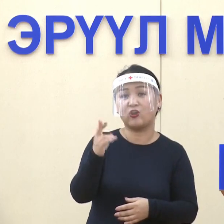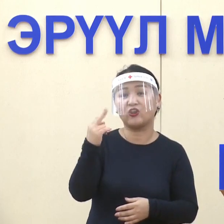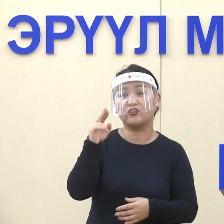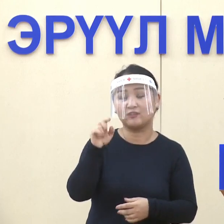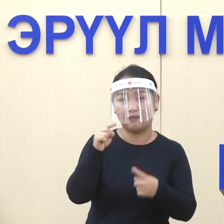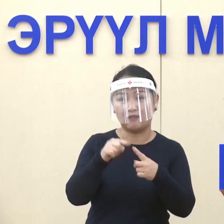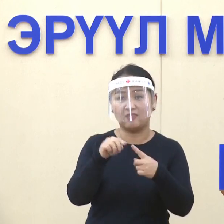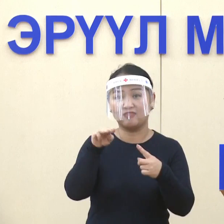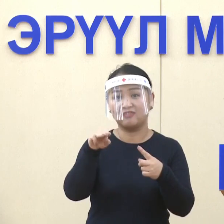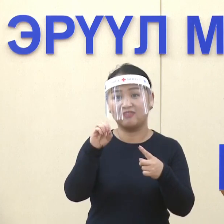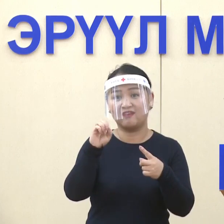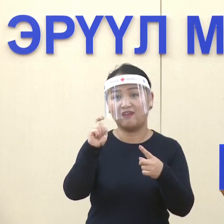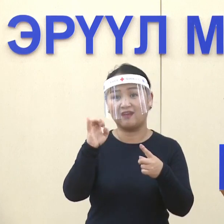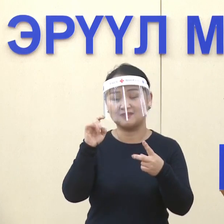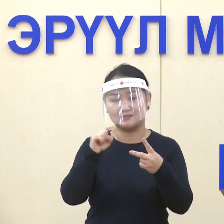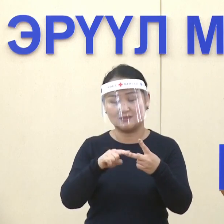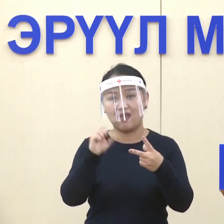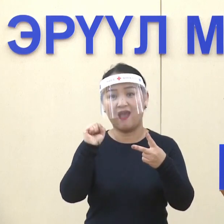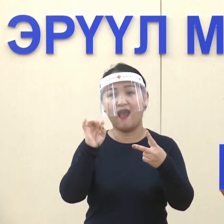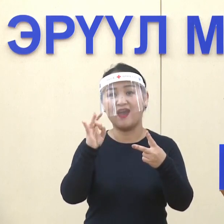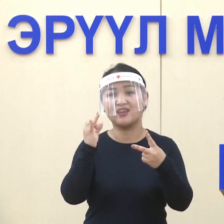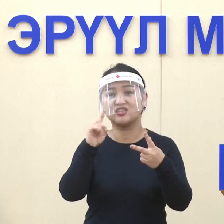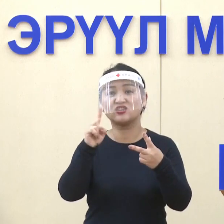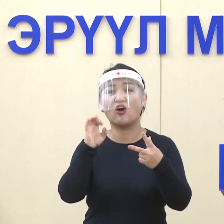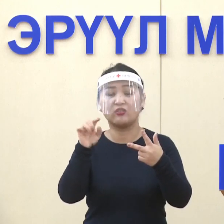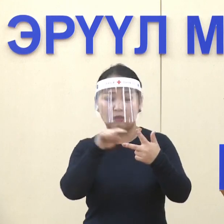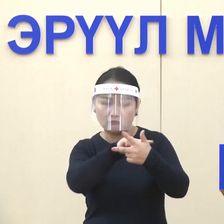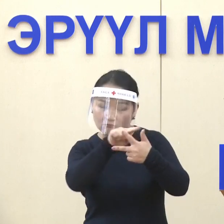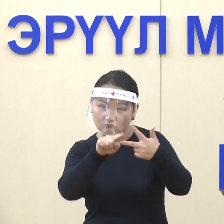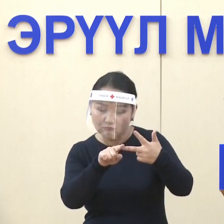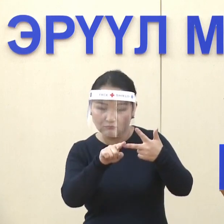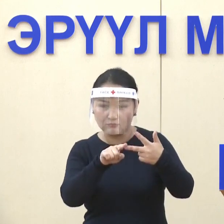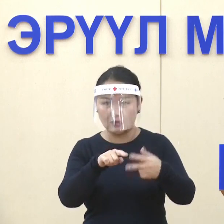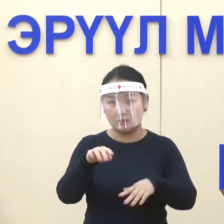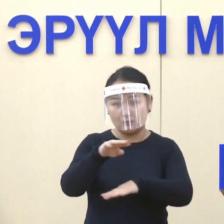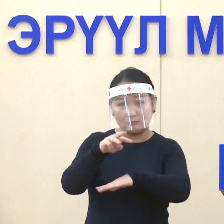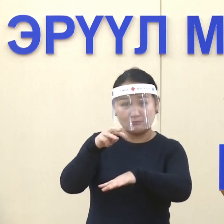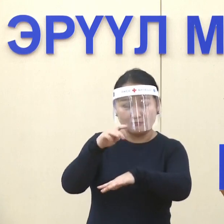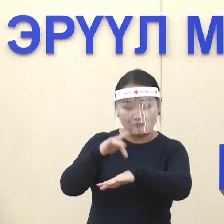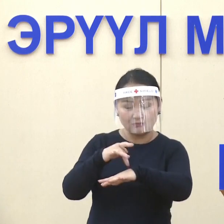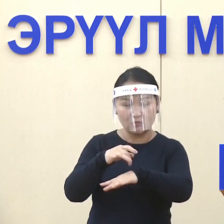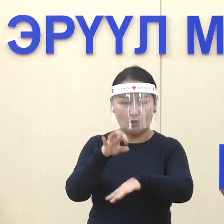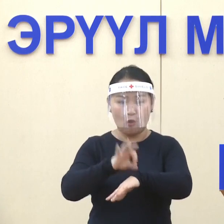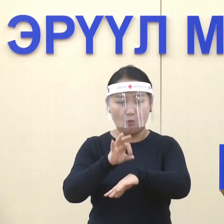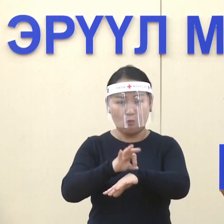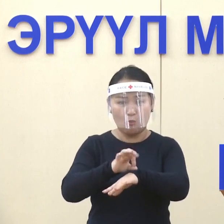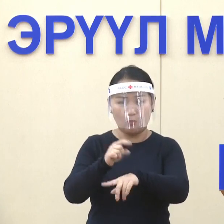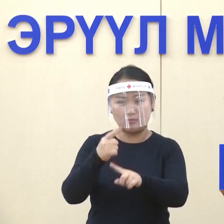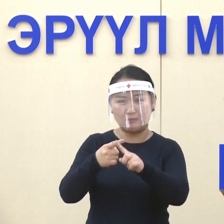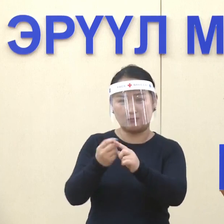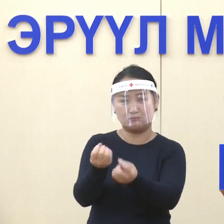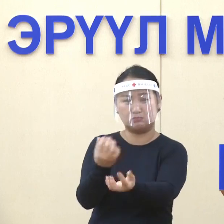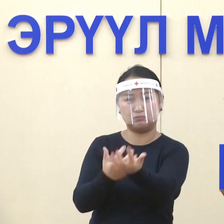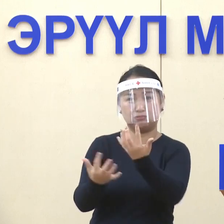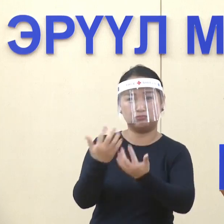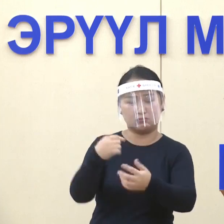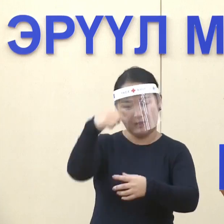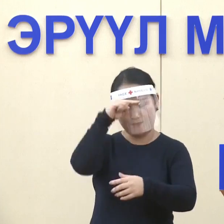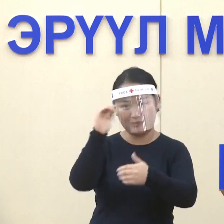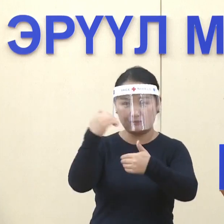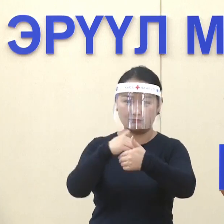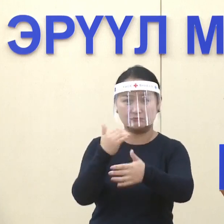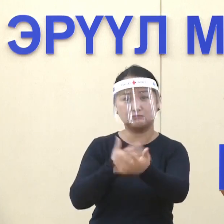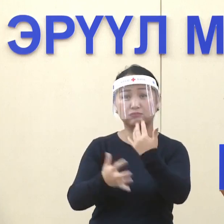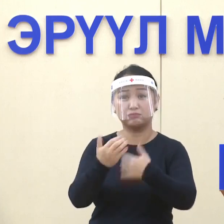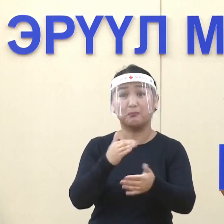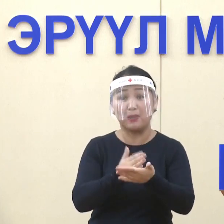Аризона мужуудад шинэ халдварын тоо болон эмнэлэг тэмцэн эмчлүүлэгчдийн тоо өдрөөс өдөрт нэмэгдэж байна.